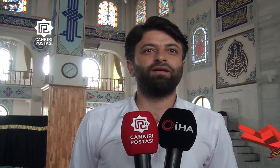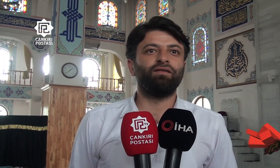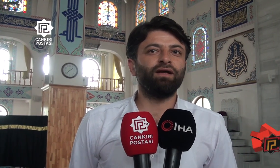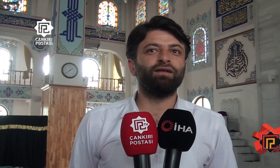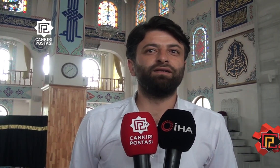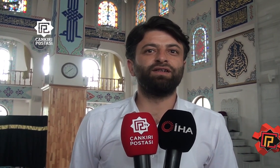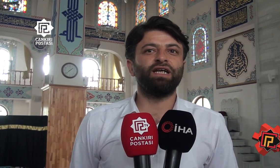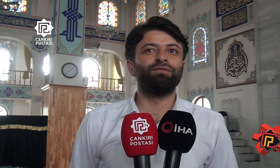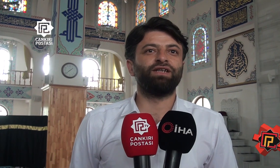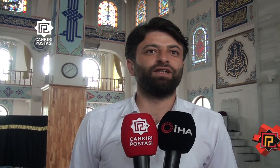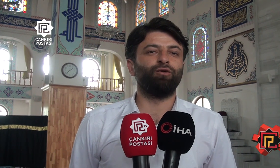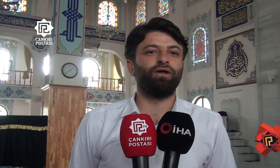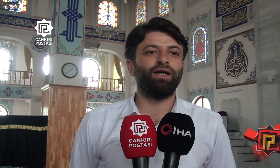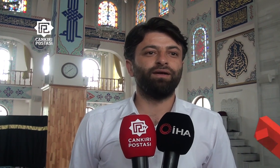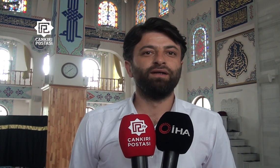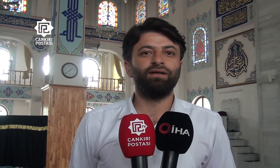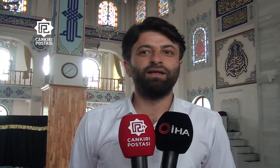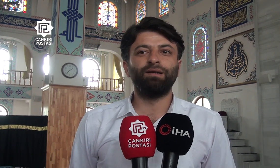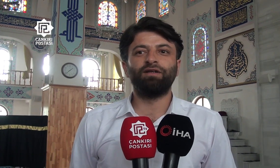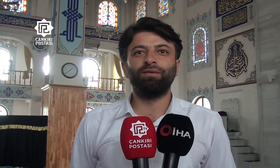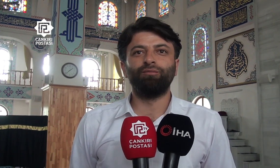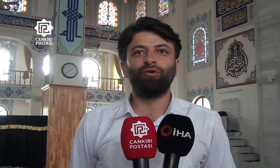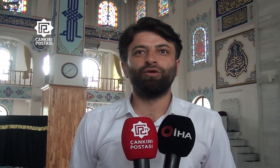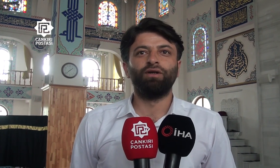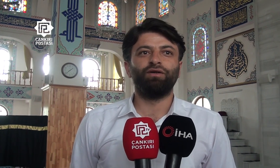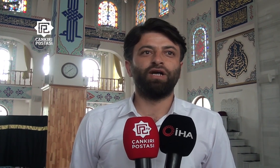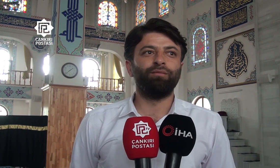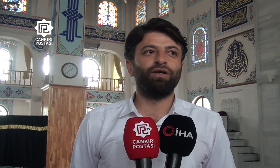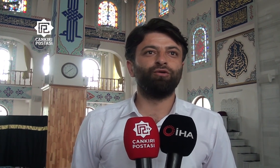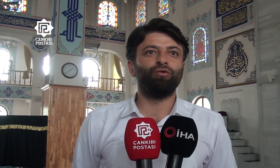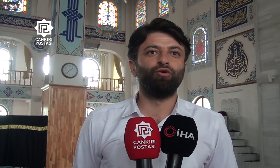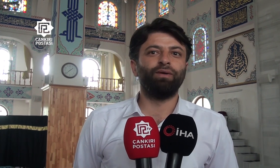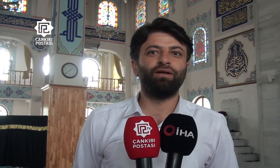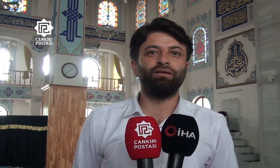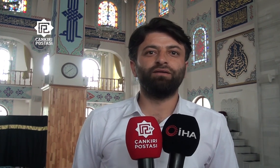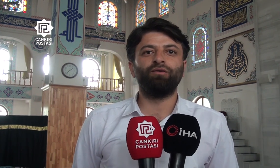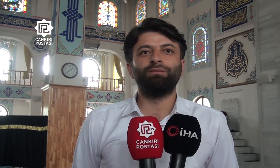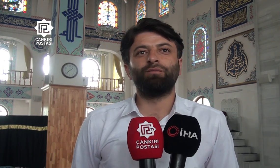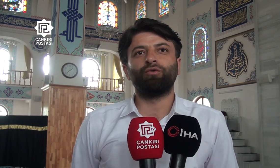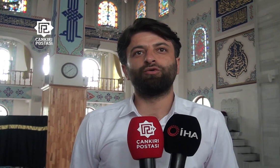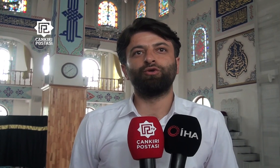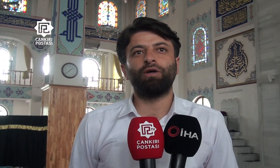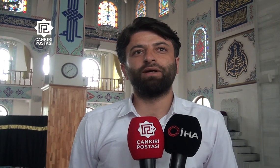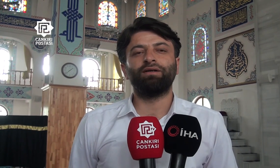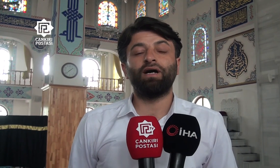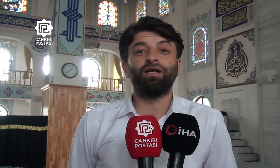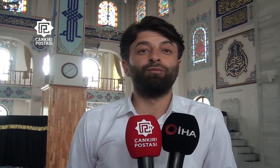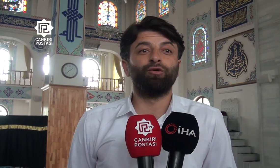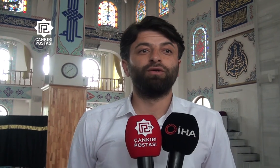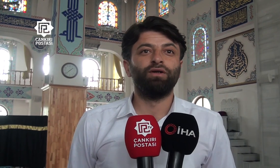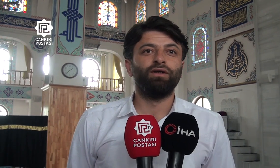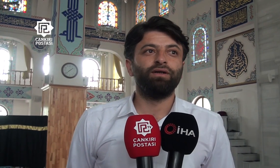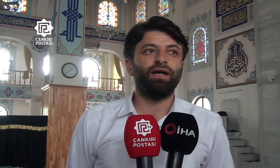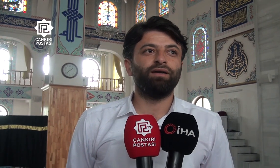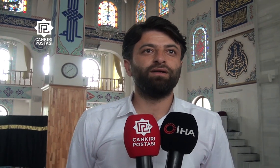kendilerini zaten dışlanmış hissediyorlar. Yani dili kimse bilmiyor. Camiye gidiyor, hutbeyi imam konuşuyor ama